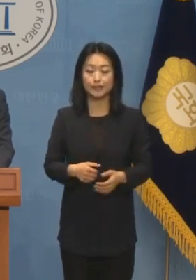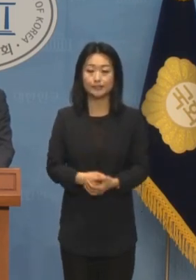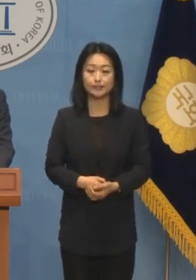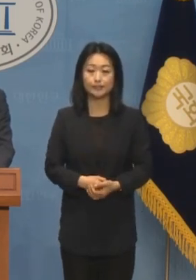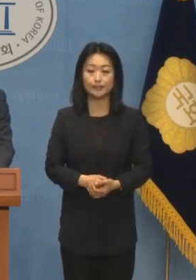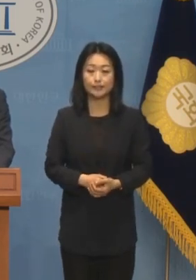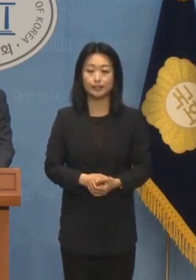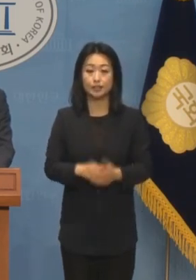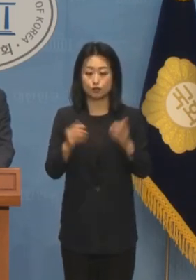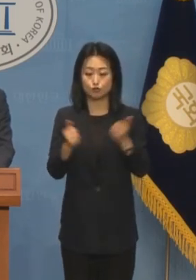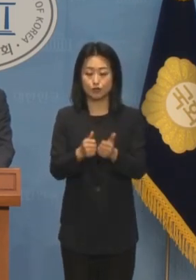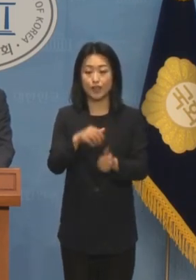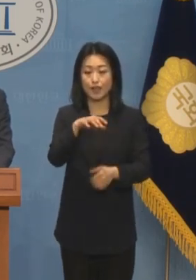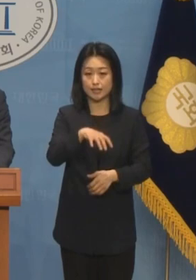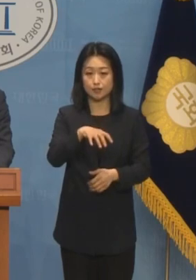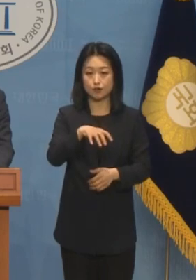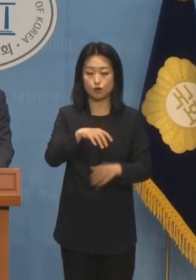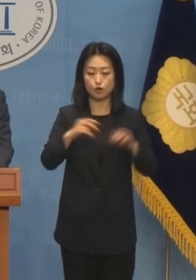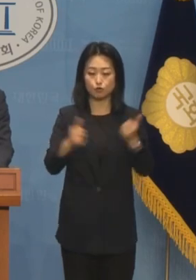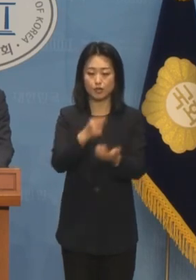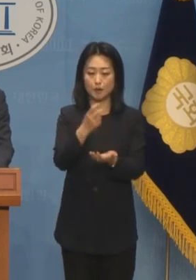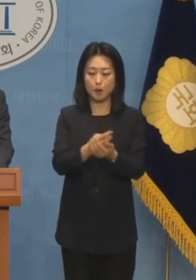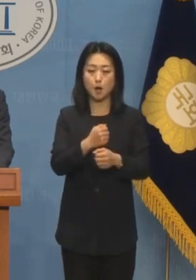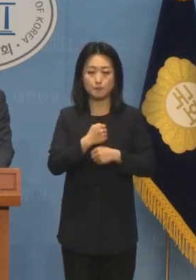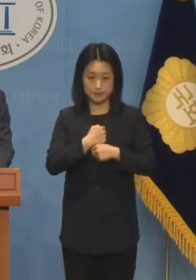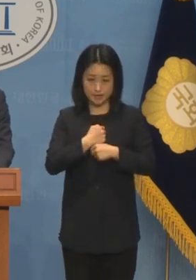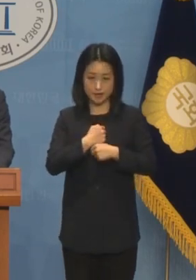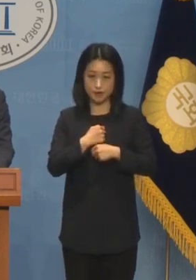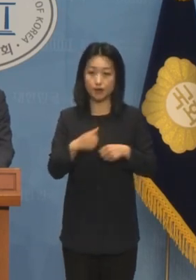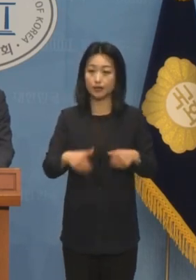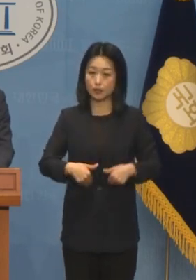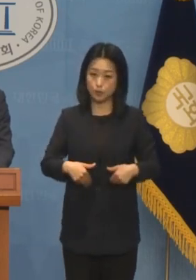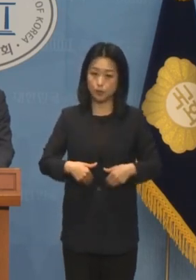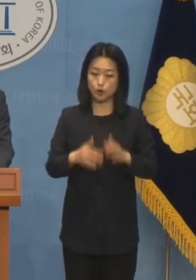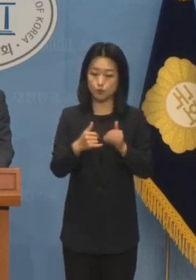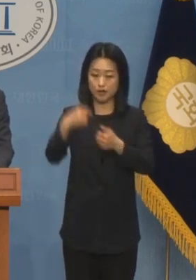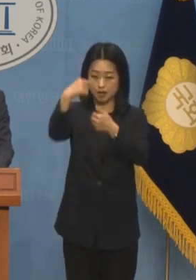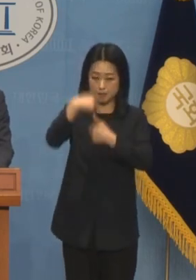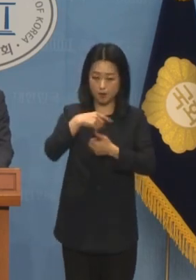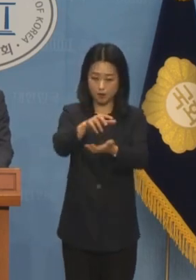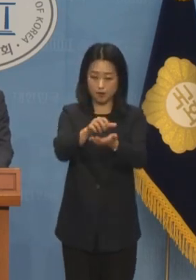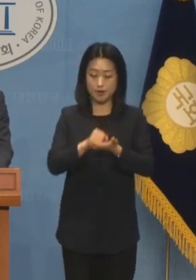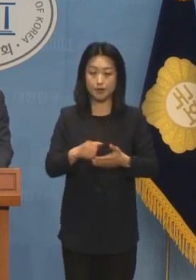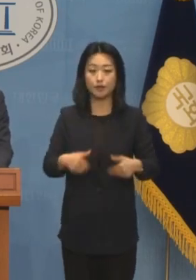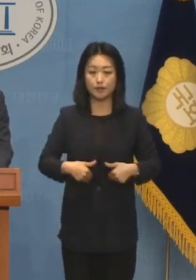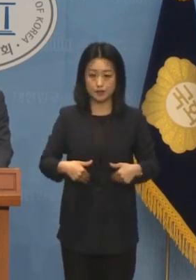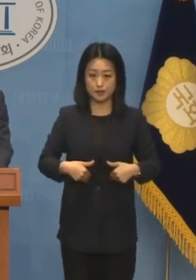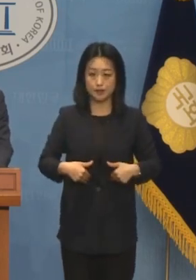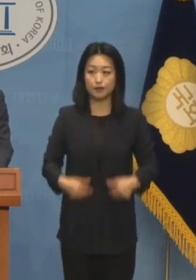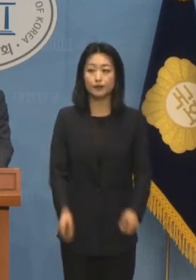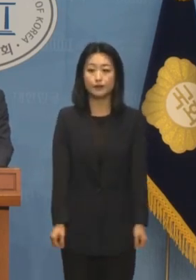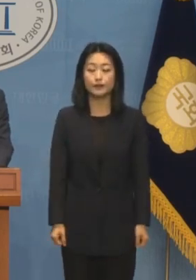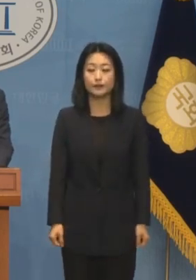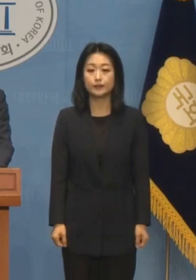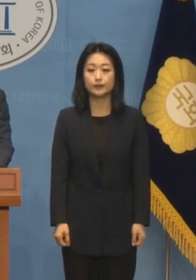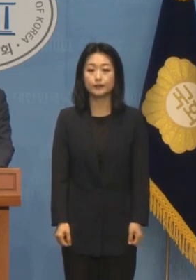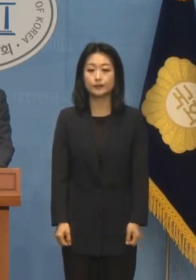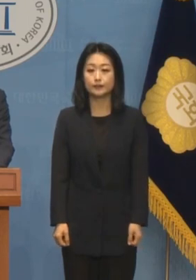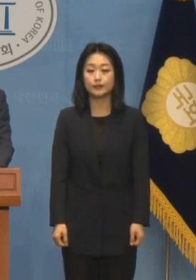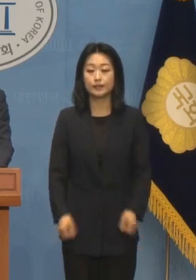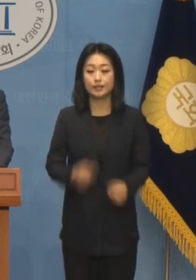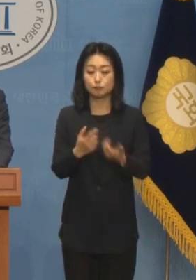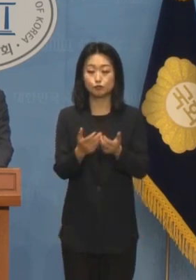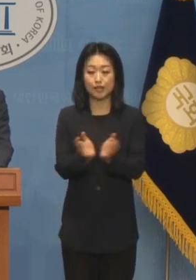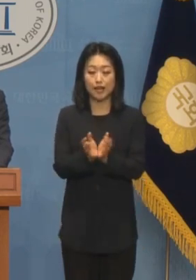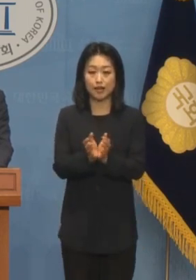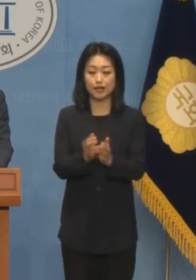그것이 국회가 국회법을 지키는 일이고 국민의 명령을 수행하는 길입니다 이런 이유로 더불어